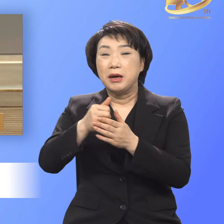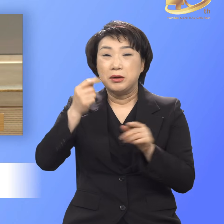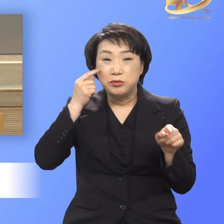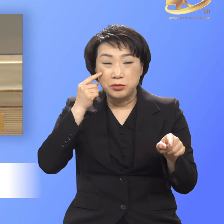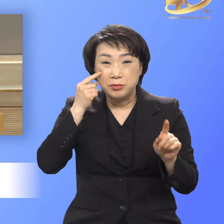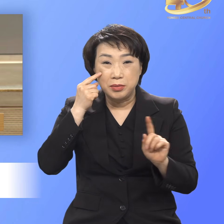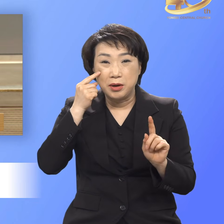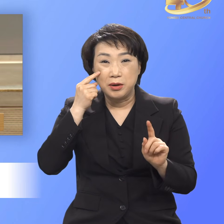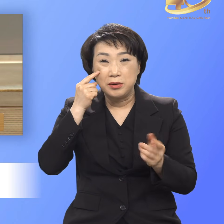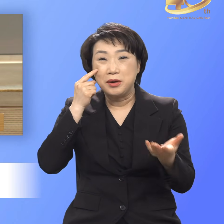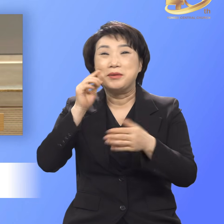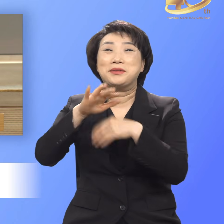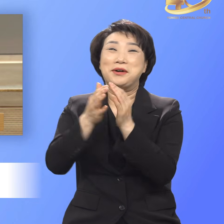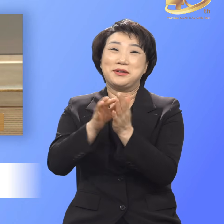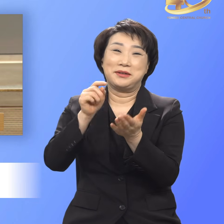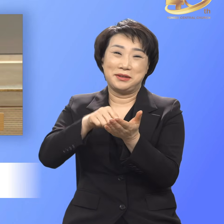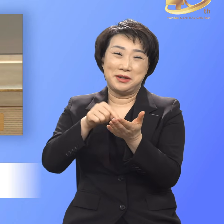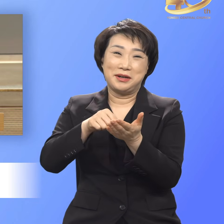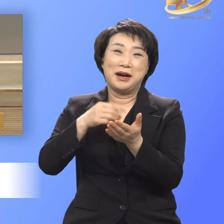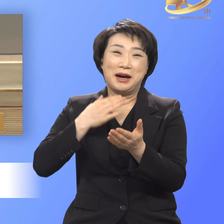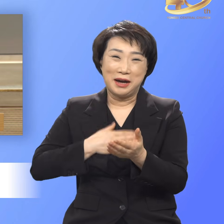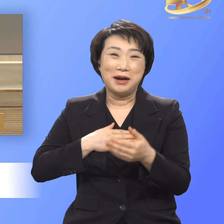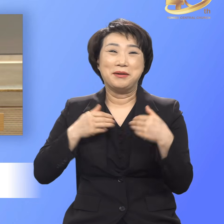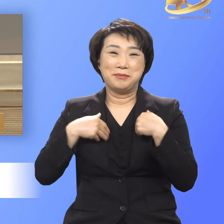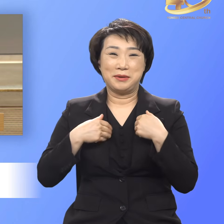눈이 뭐냐? 성경이라 이 말이에요.